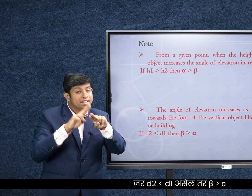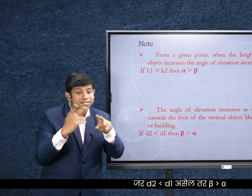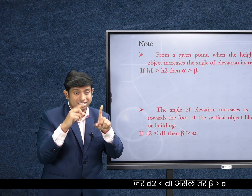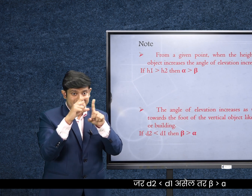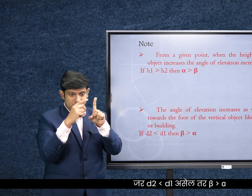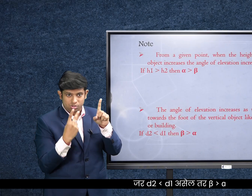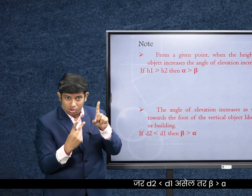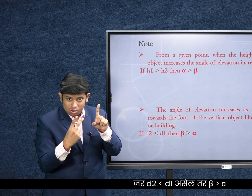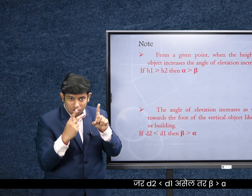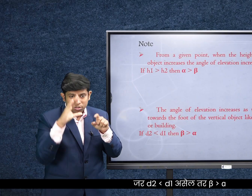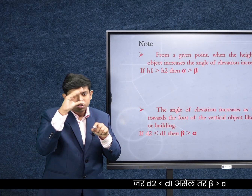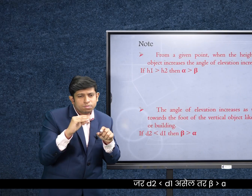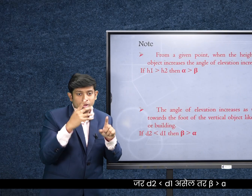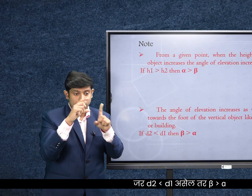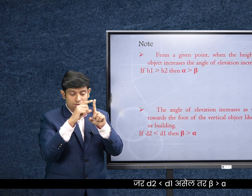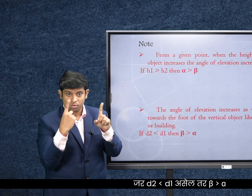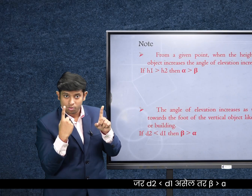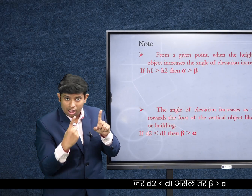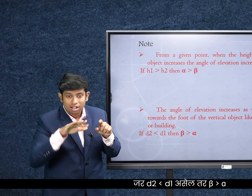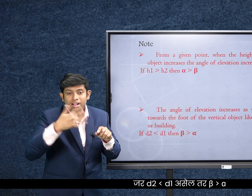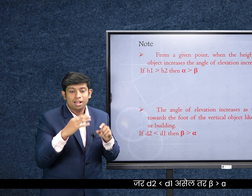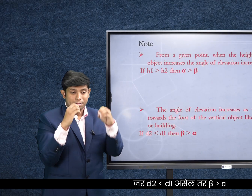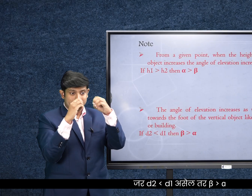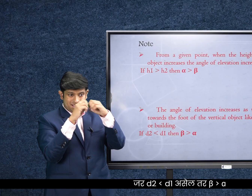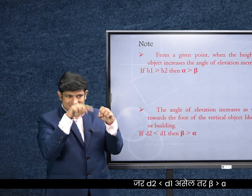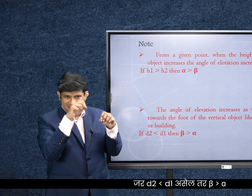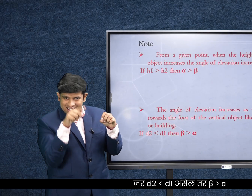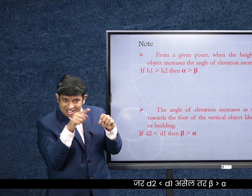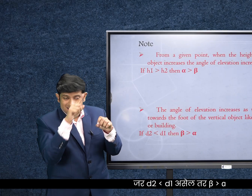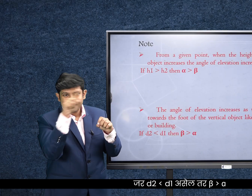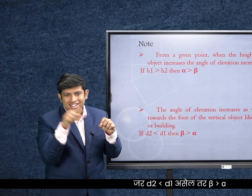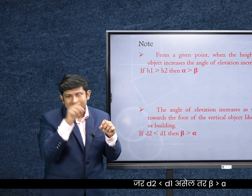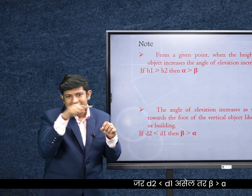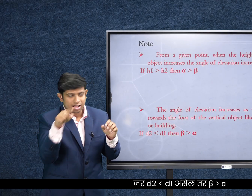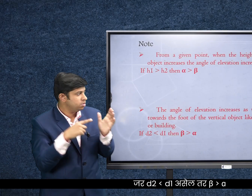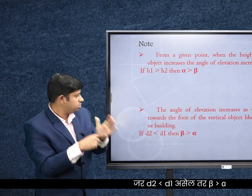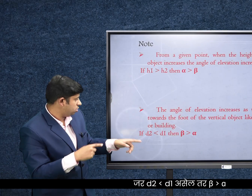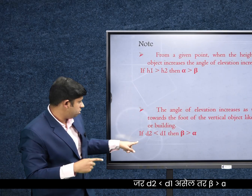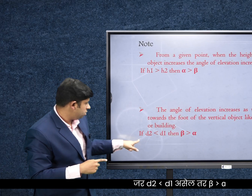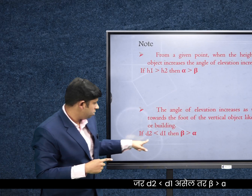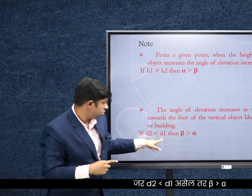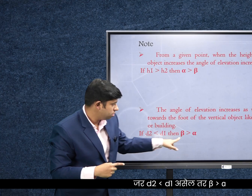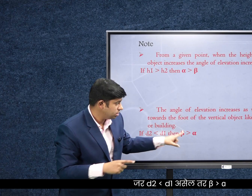जर D2 लहान असेल D1 पेक्षा असेल तर बीटा मोठा असतो अल्फापेक्षा.